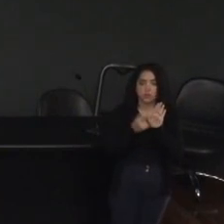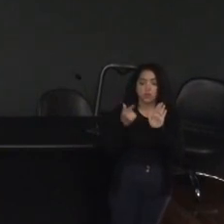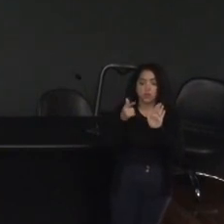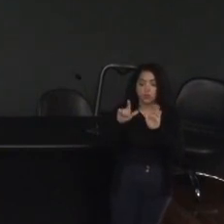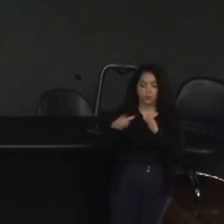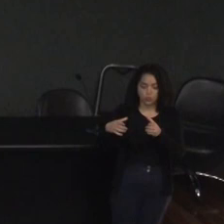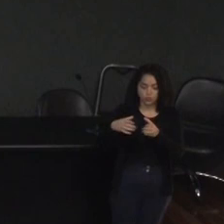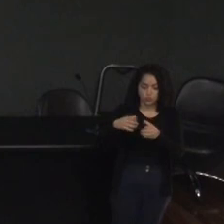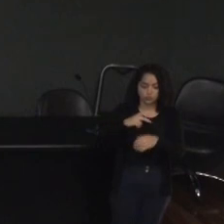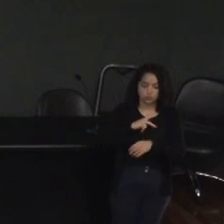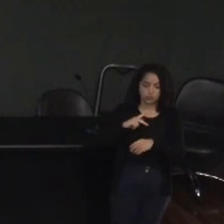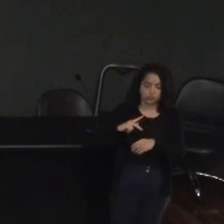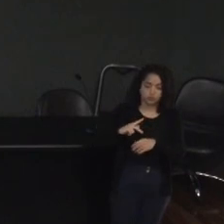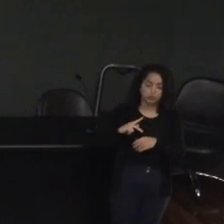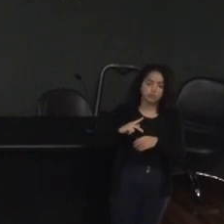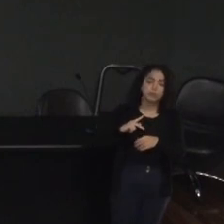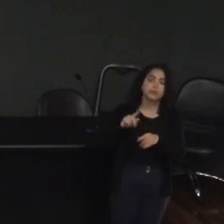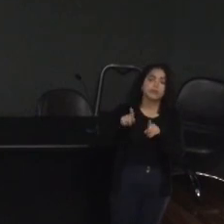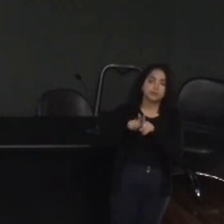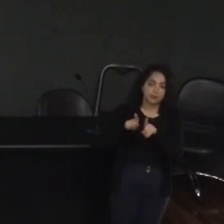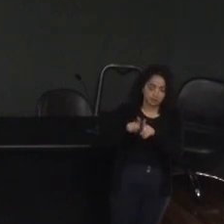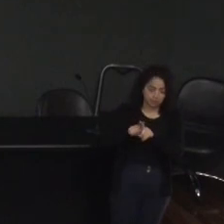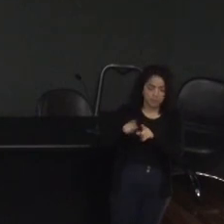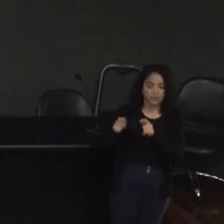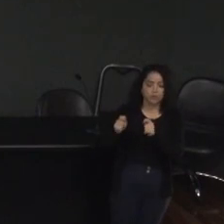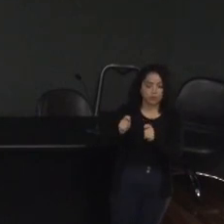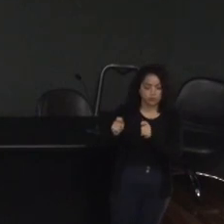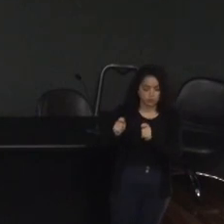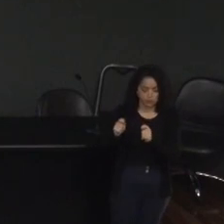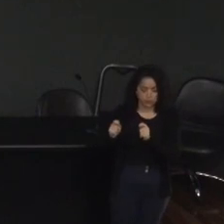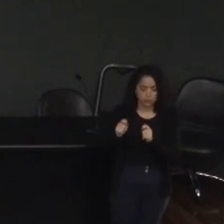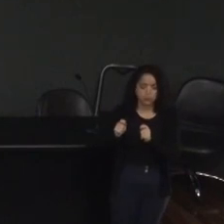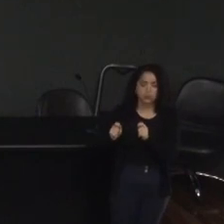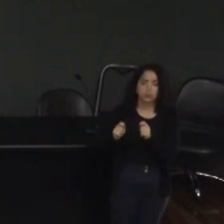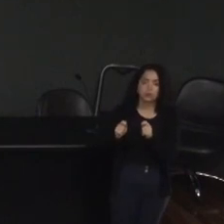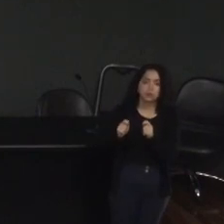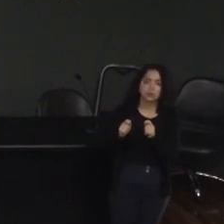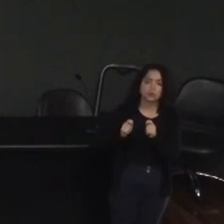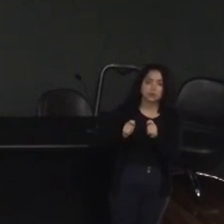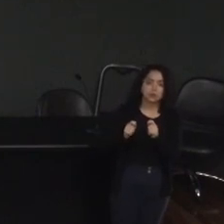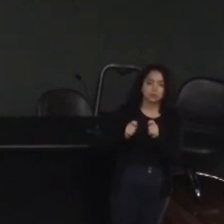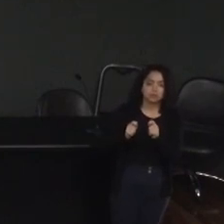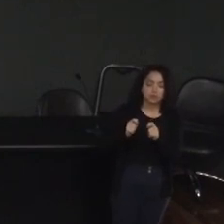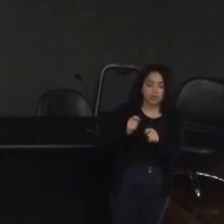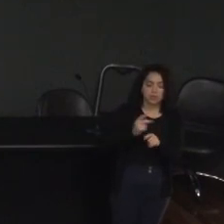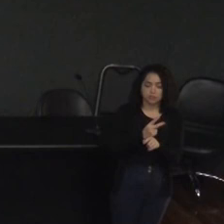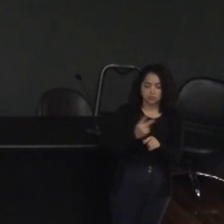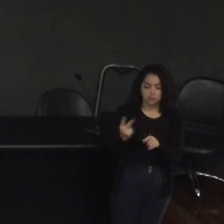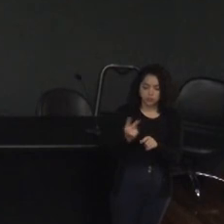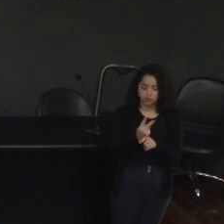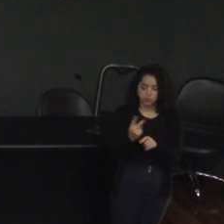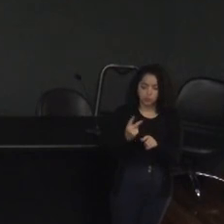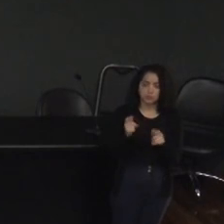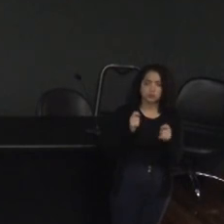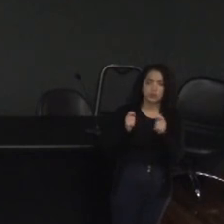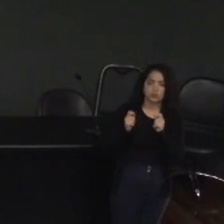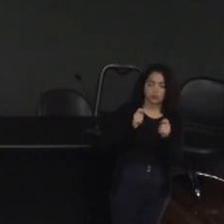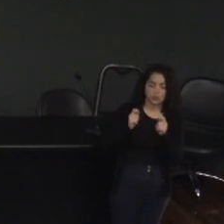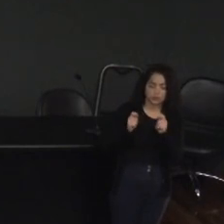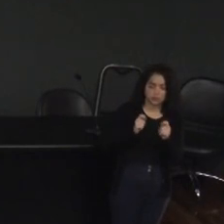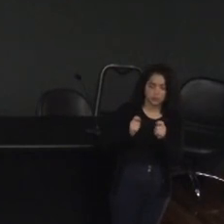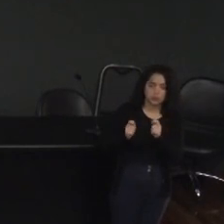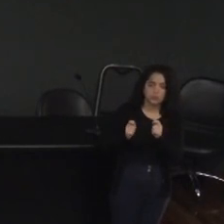órgão público o outro órgão também é controlador então nós temos o controladores são dois controladores né